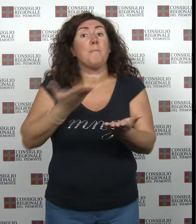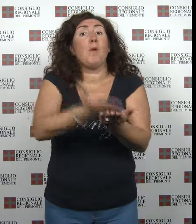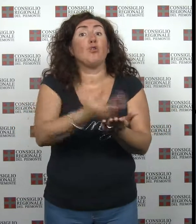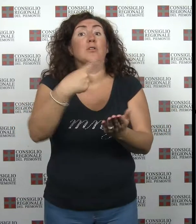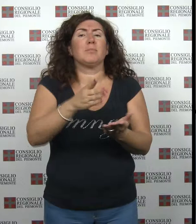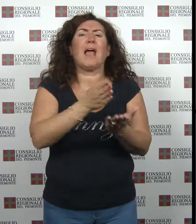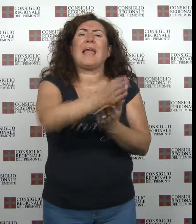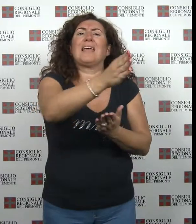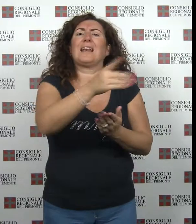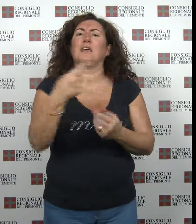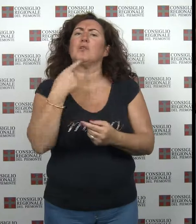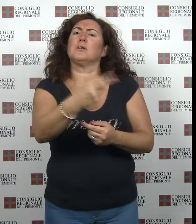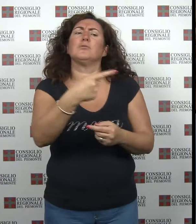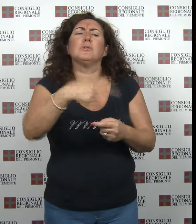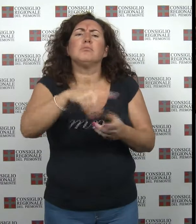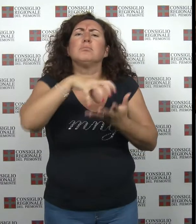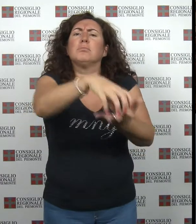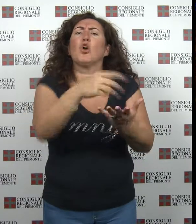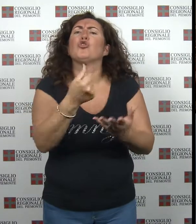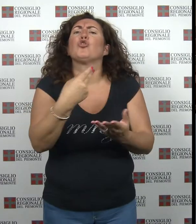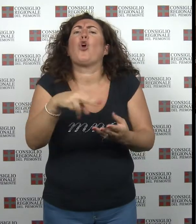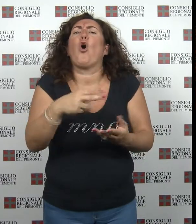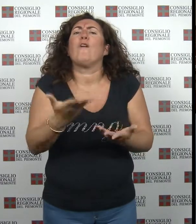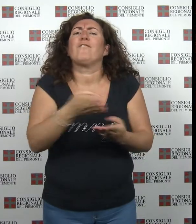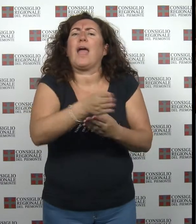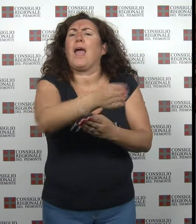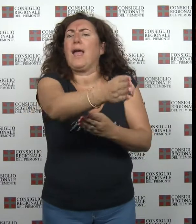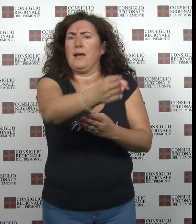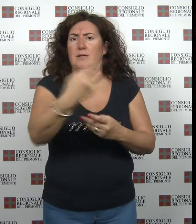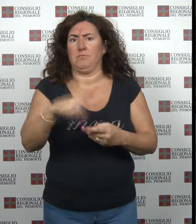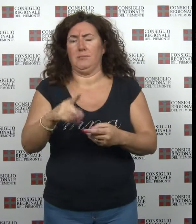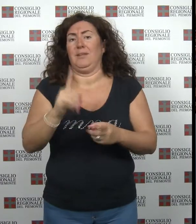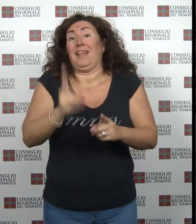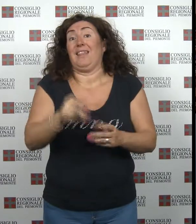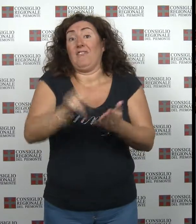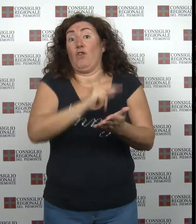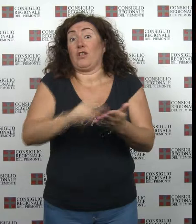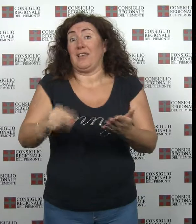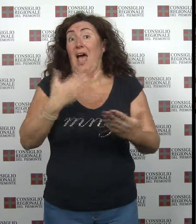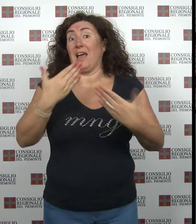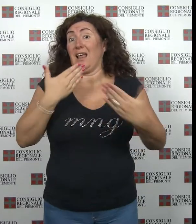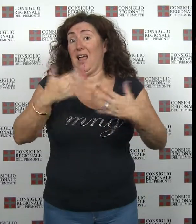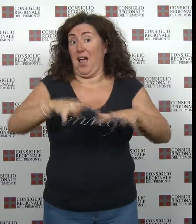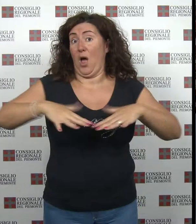loro destinazione che sarà votata dall'Aula in occasione dell'esame dell'assestamento del bilancio.